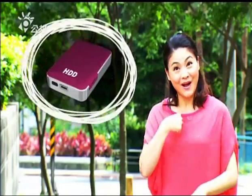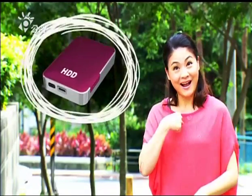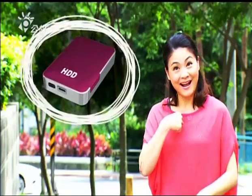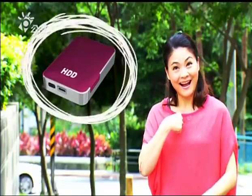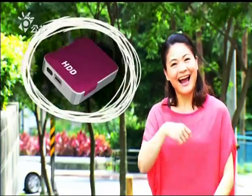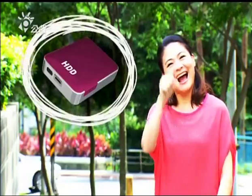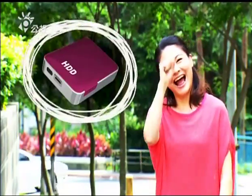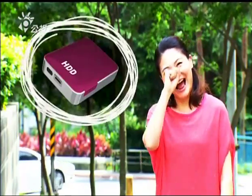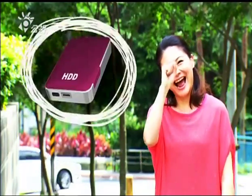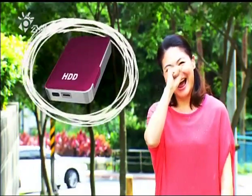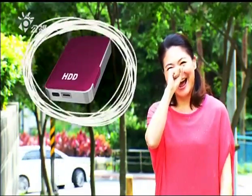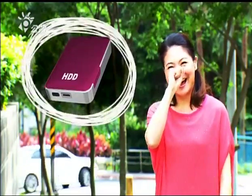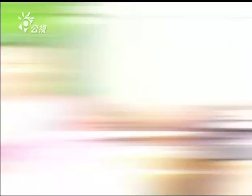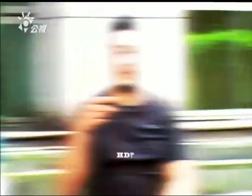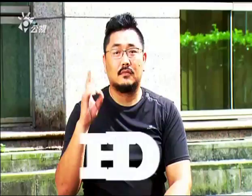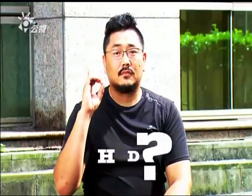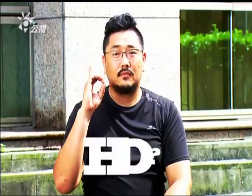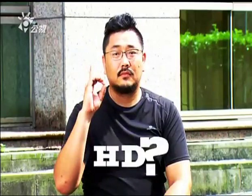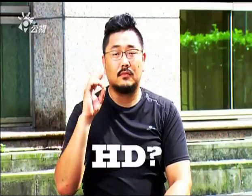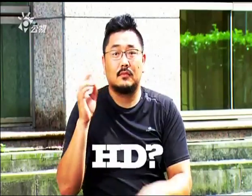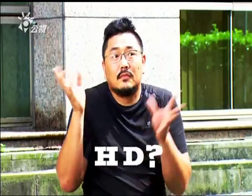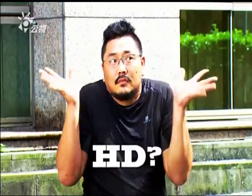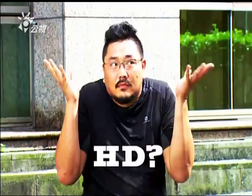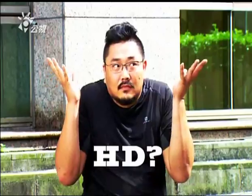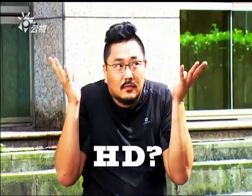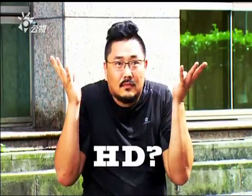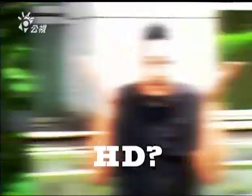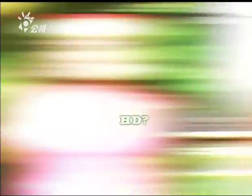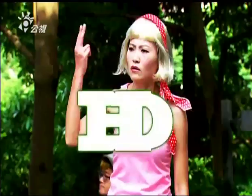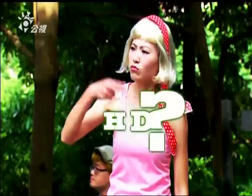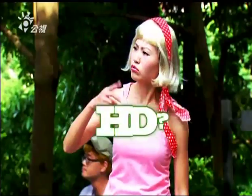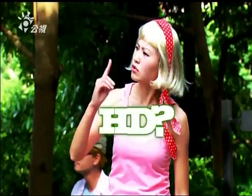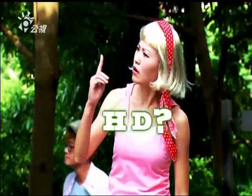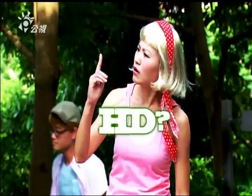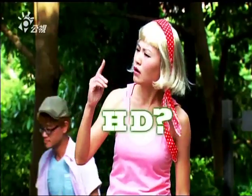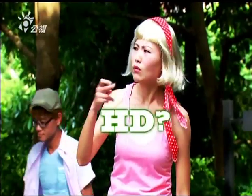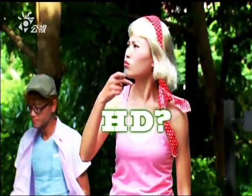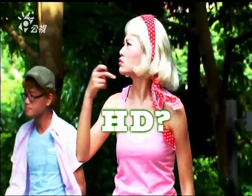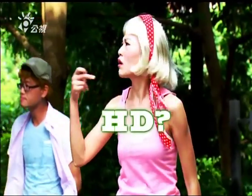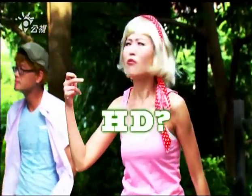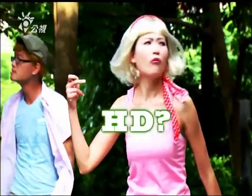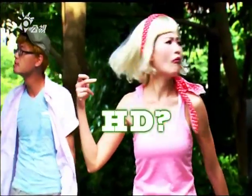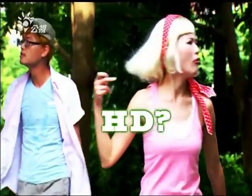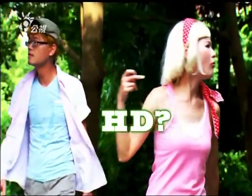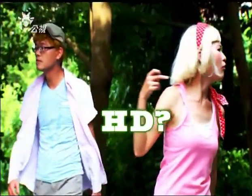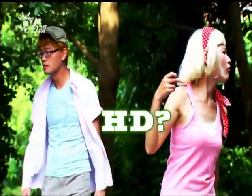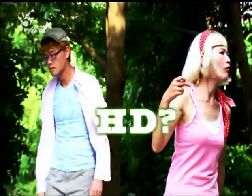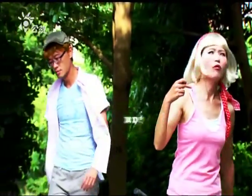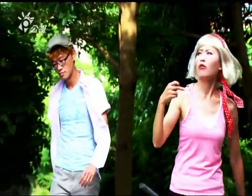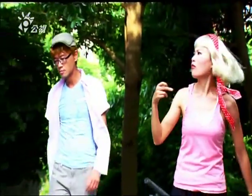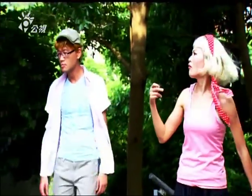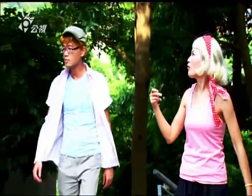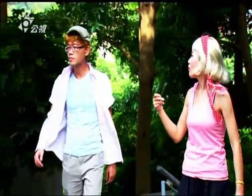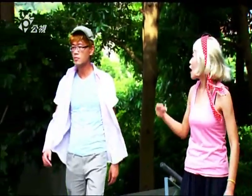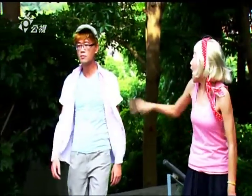送我吗？好啊，好啊。 HD？ 哎，不知道哎。 HD 英文哎。